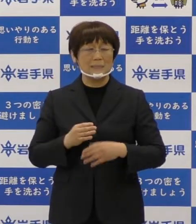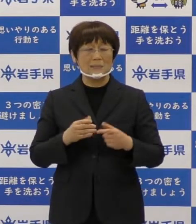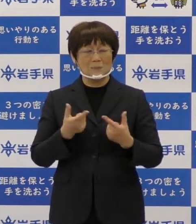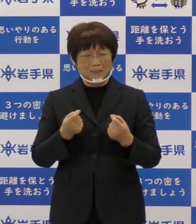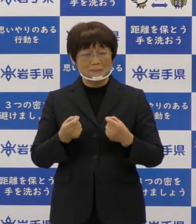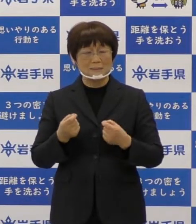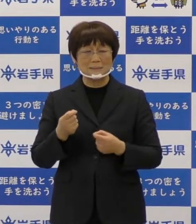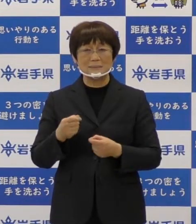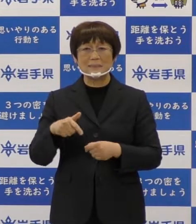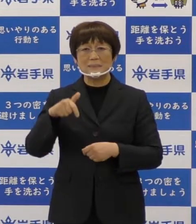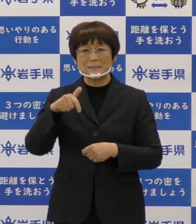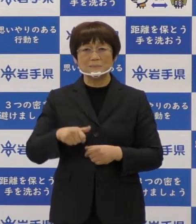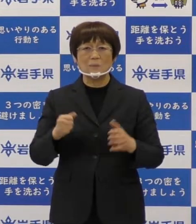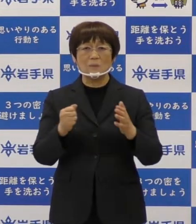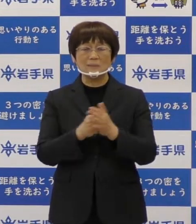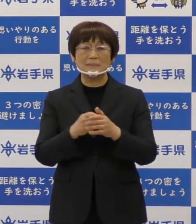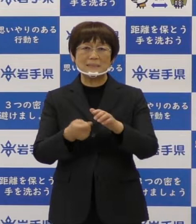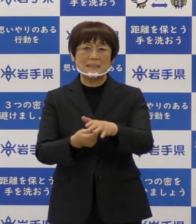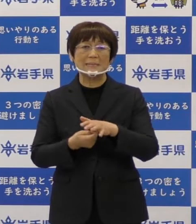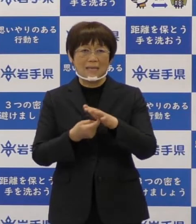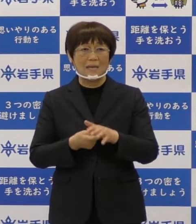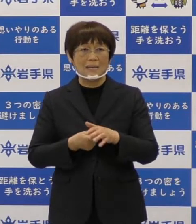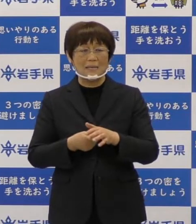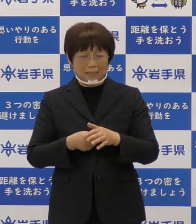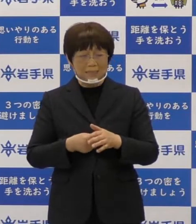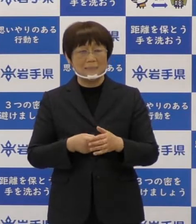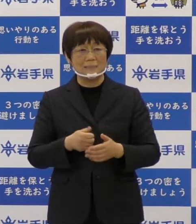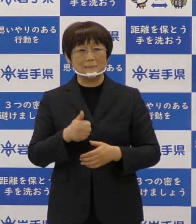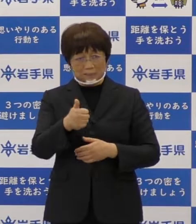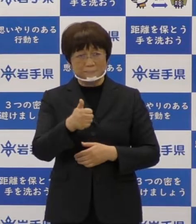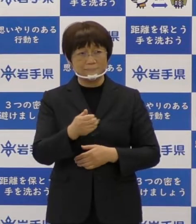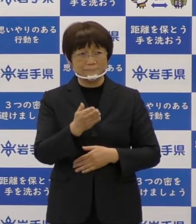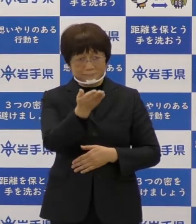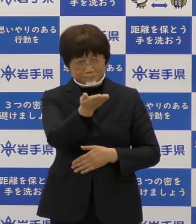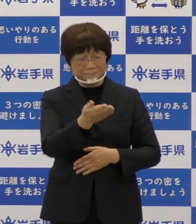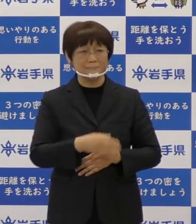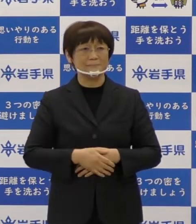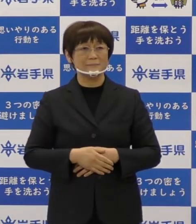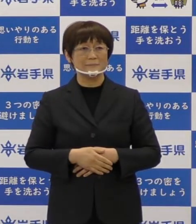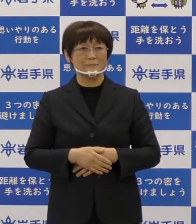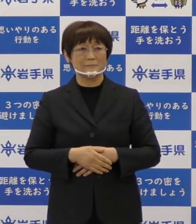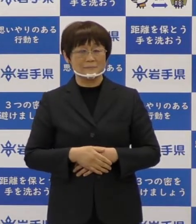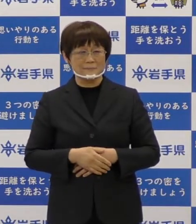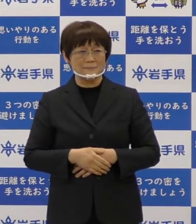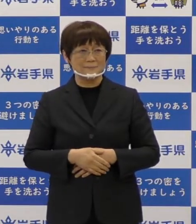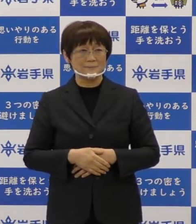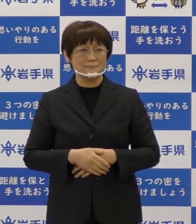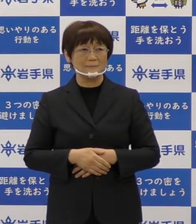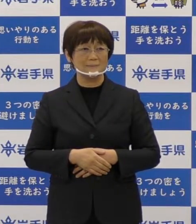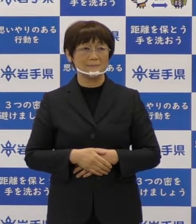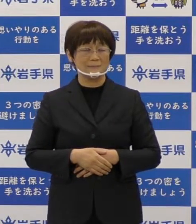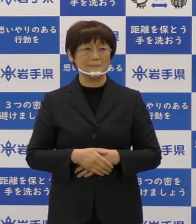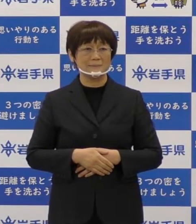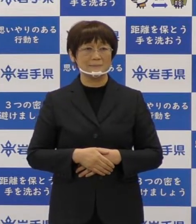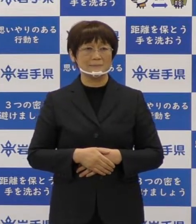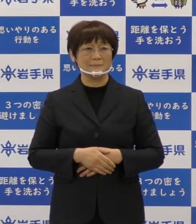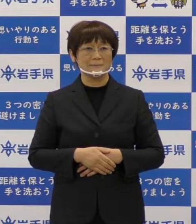じく下石畑聡記者。 よろしくお願いします。 盛岡市記者クラブからの県議になります